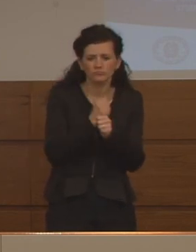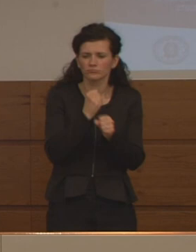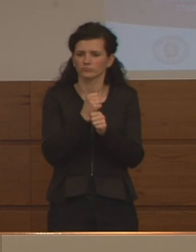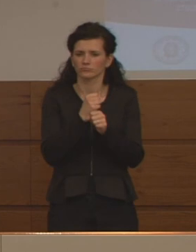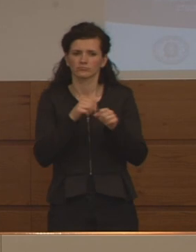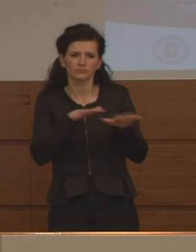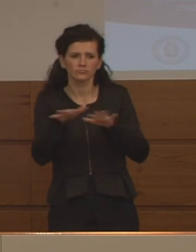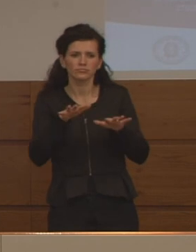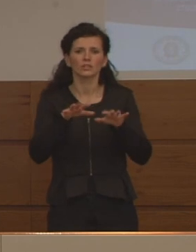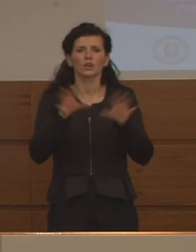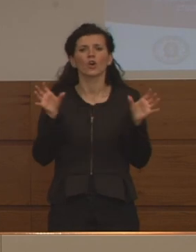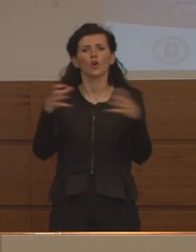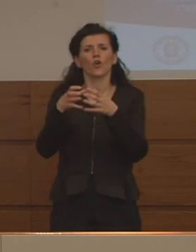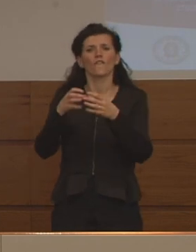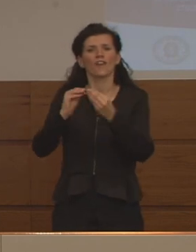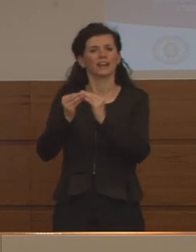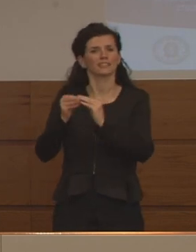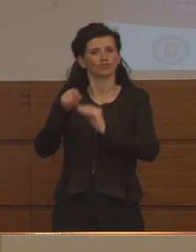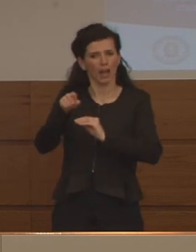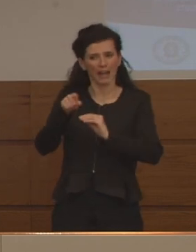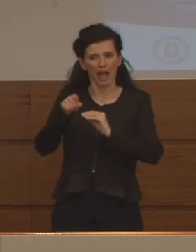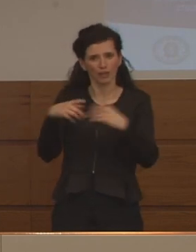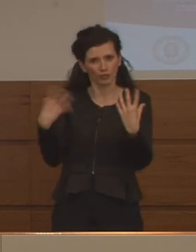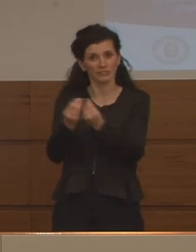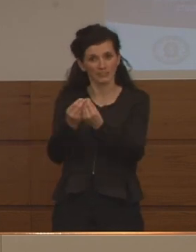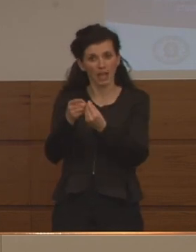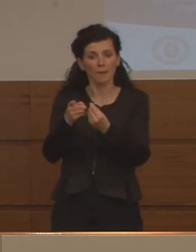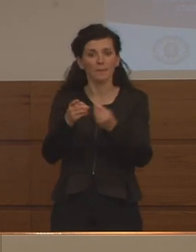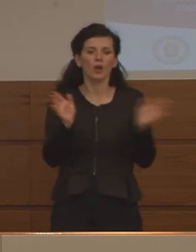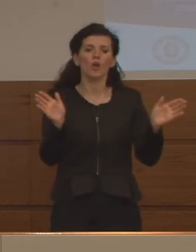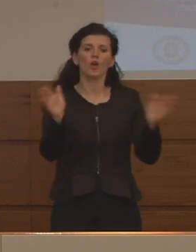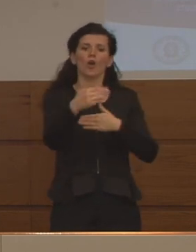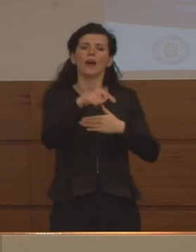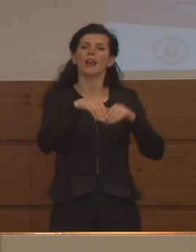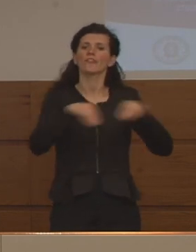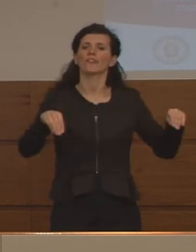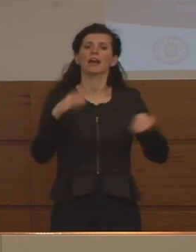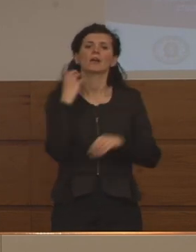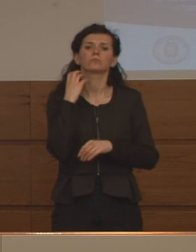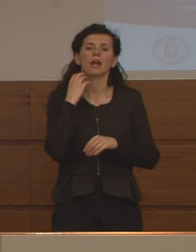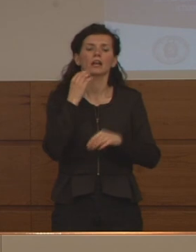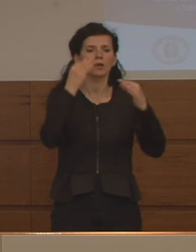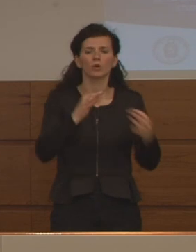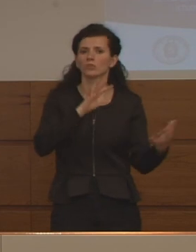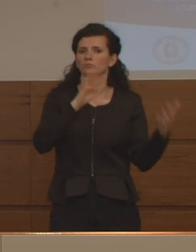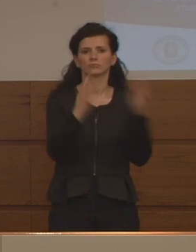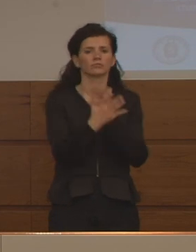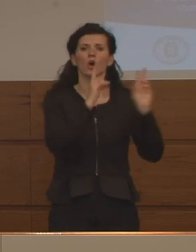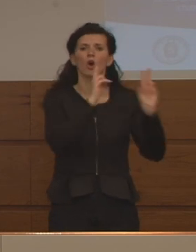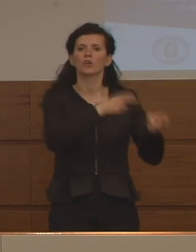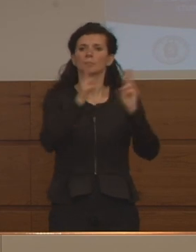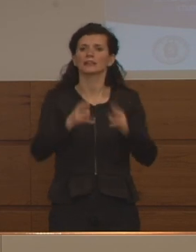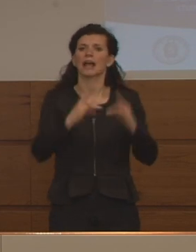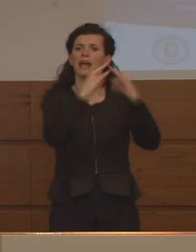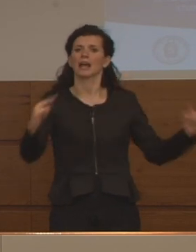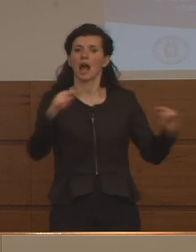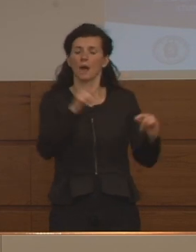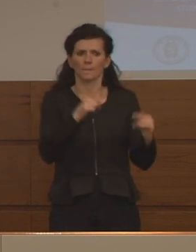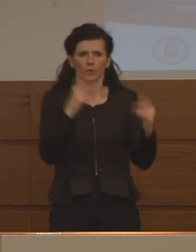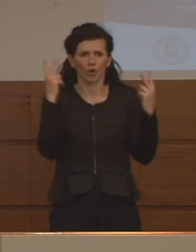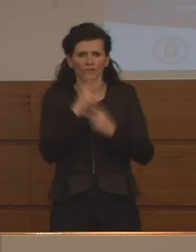hanno di fatto trasformato i locali e della fiera di bergamo in un ospedale da campo perfettamente